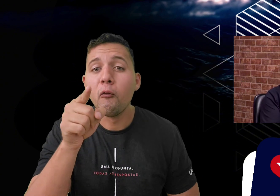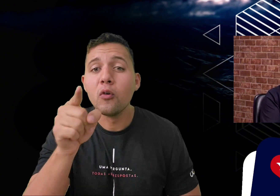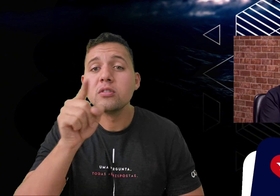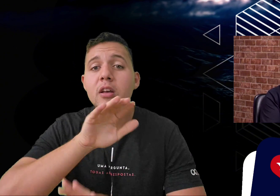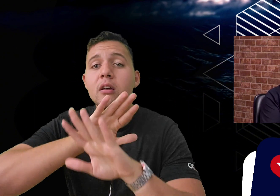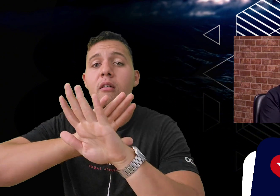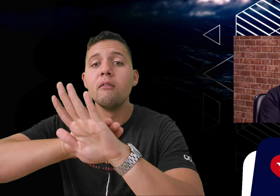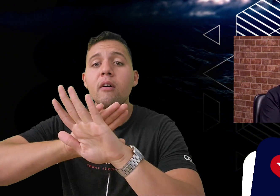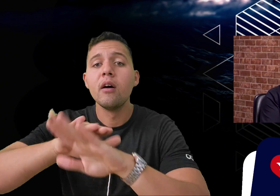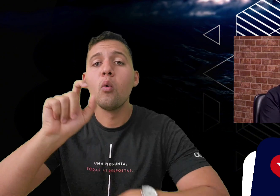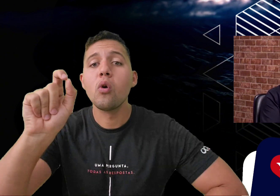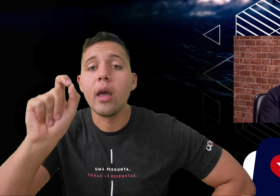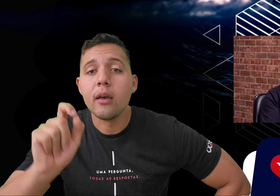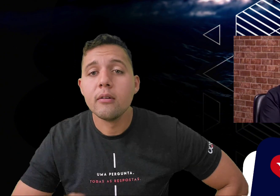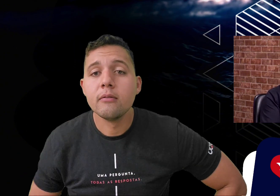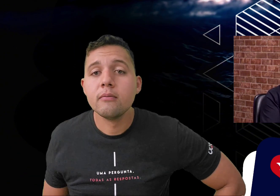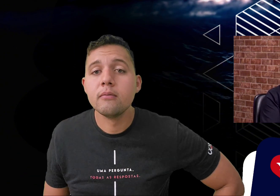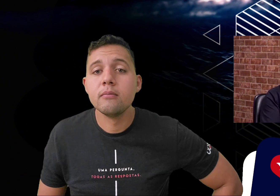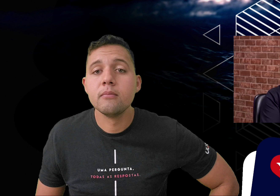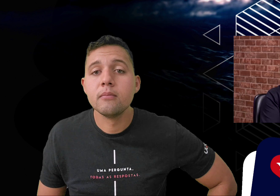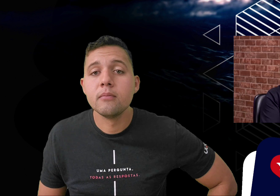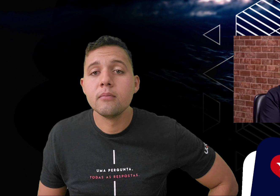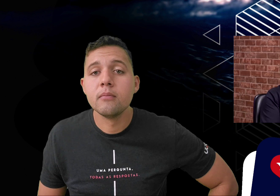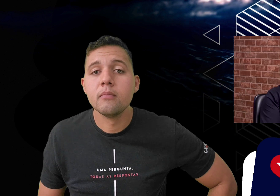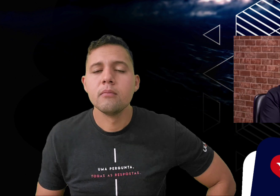sabe a resposta. Vamos lá.